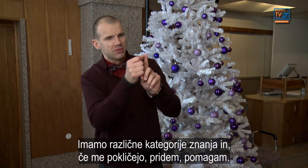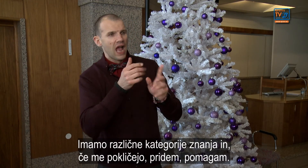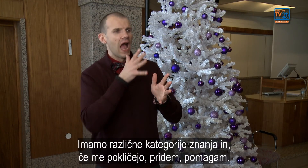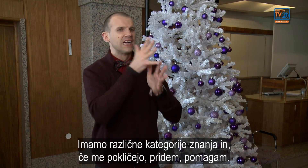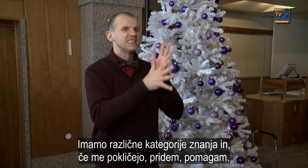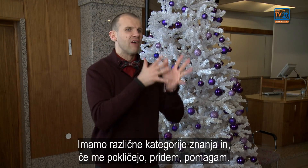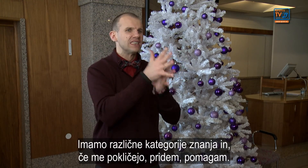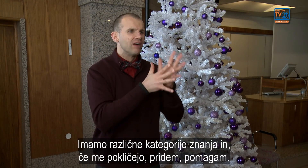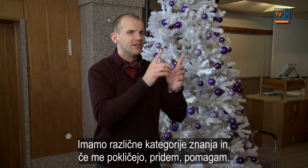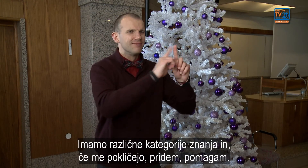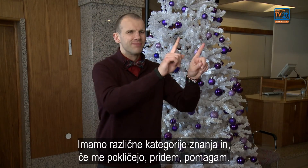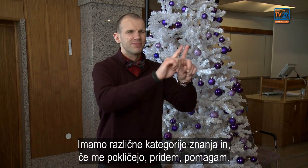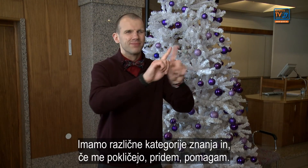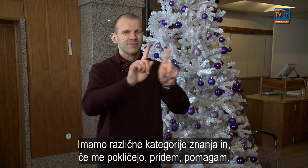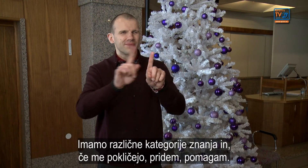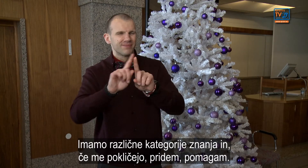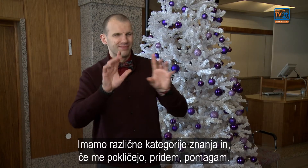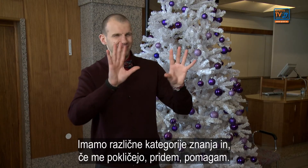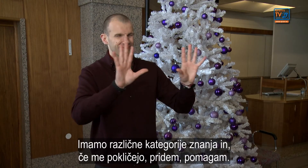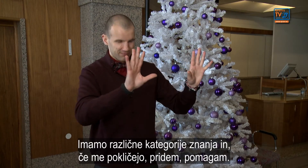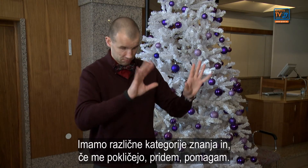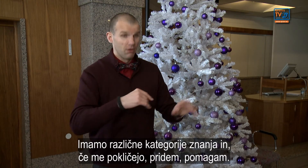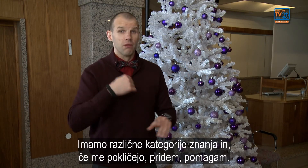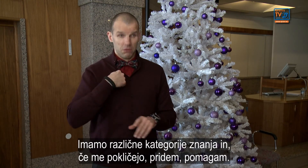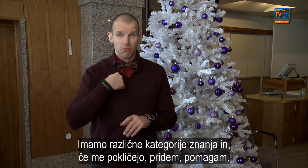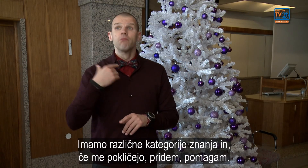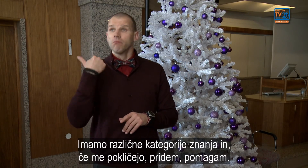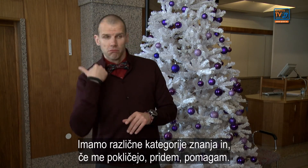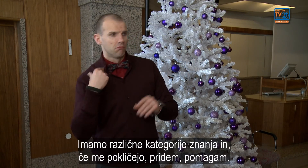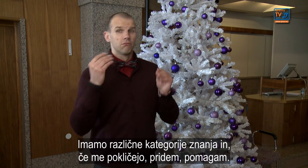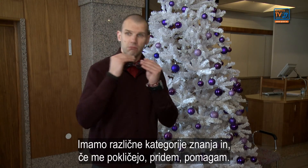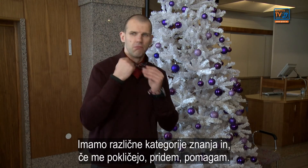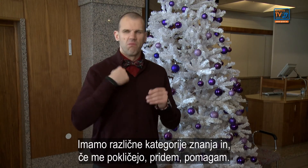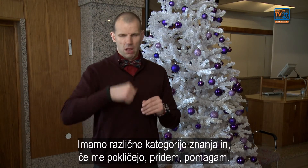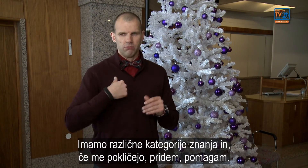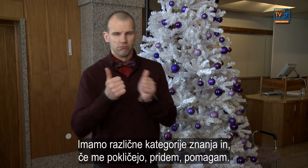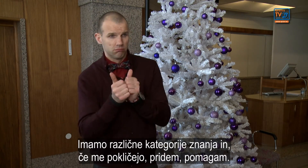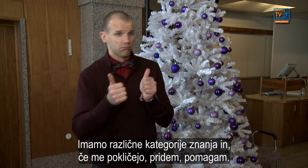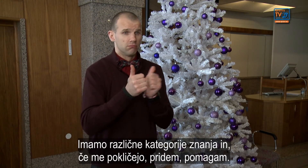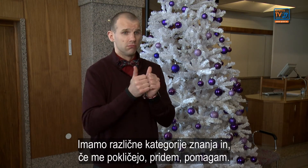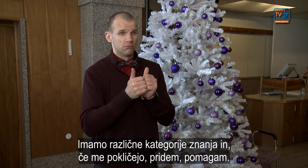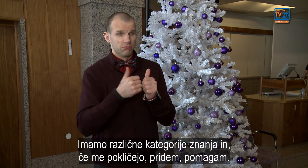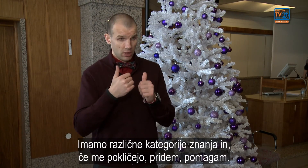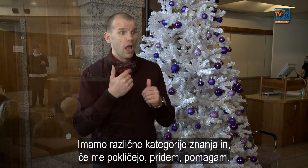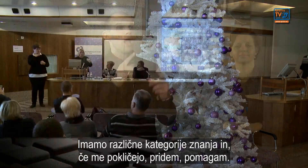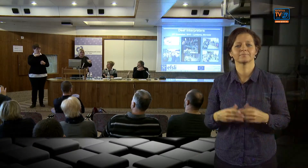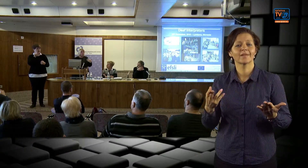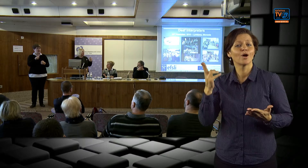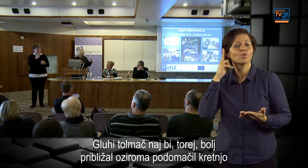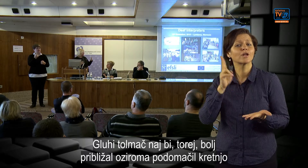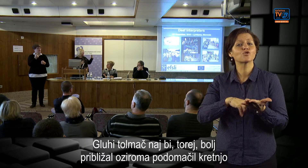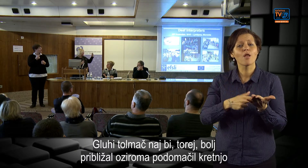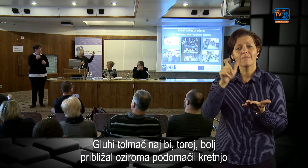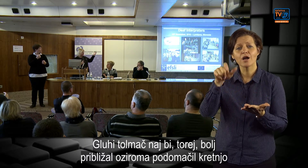kakšno tolmačenje je, za katero stvar gre, kdo bi bil primeren, različne kategorije imamo znanja in če mene recimo pokličejo.